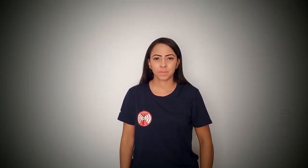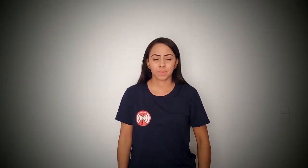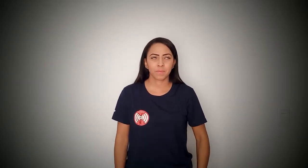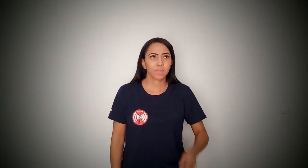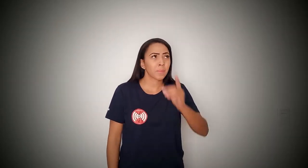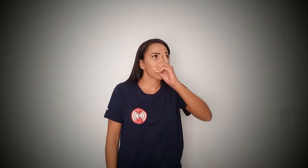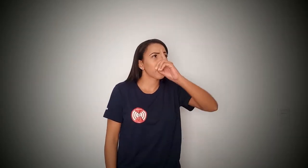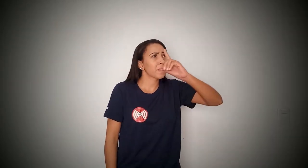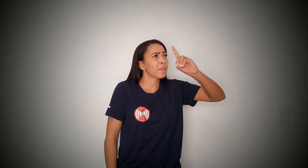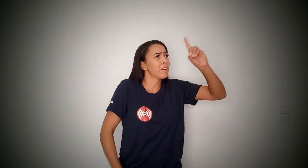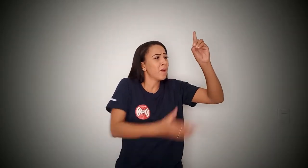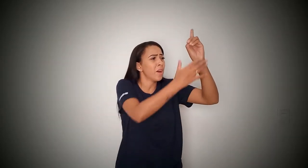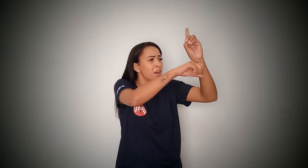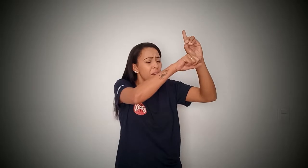Deus Pai o abandonou,